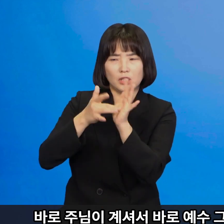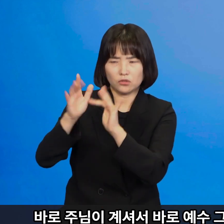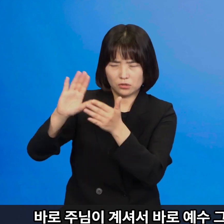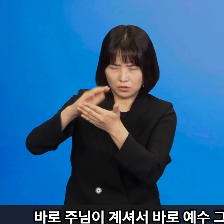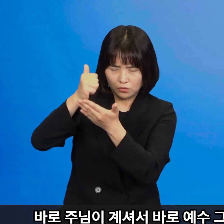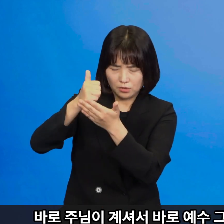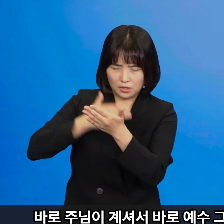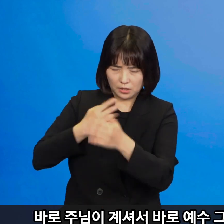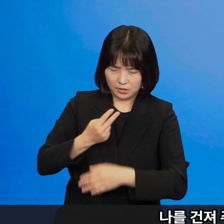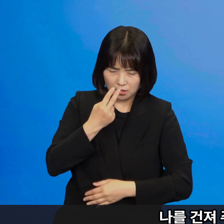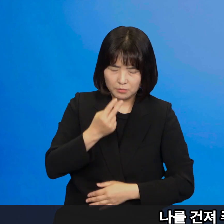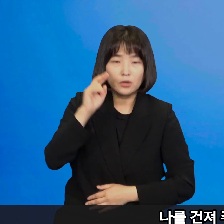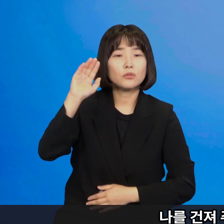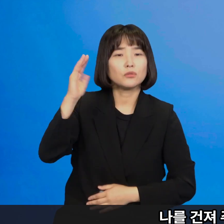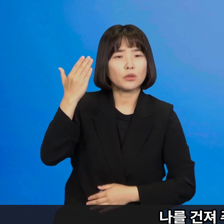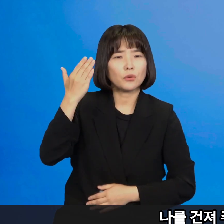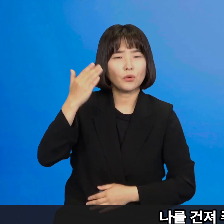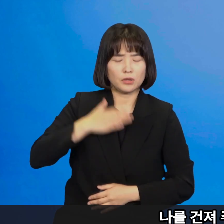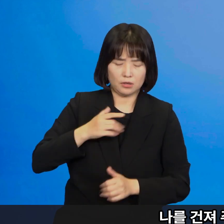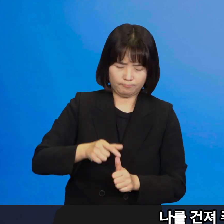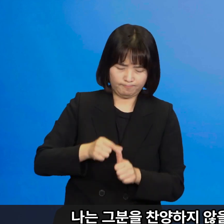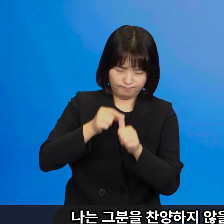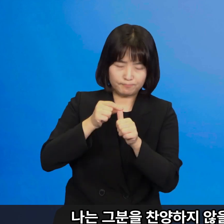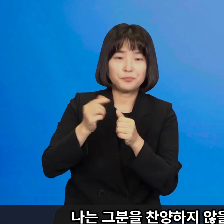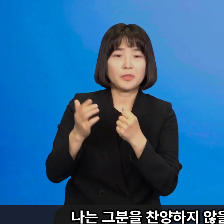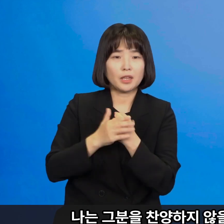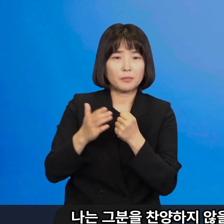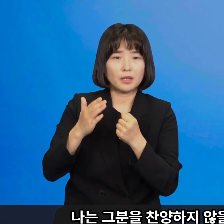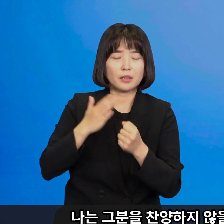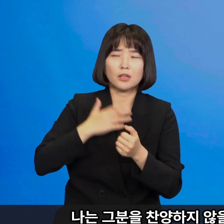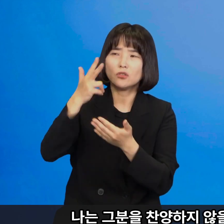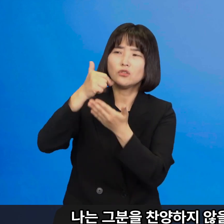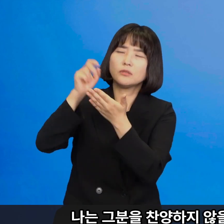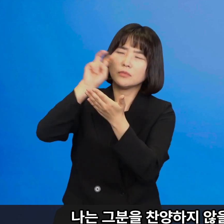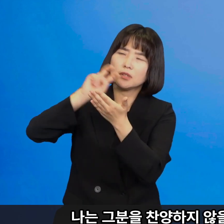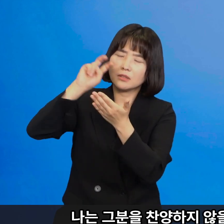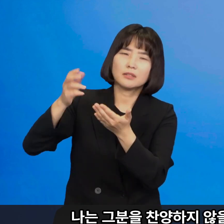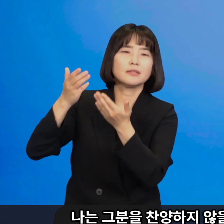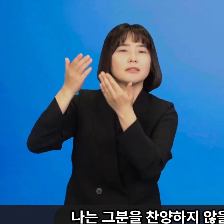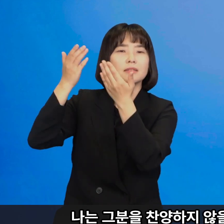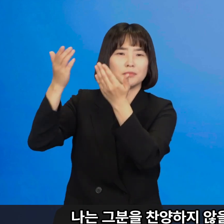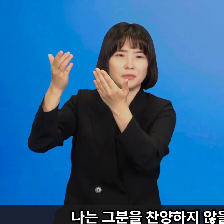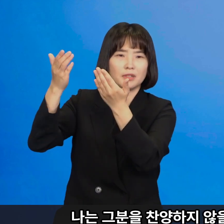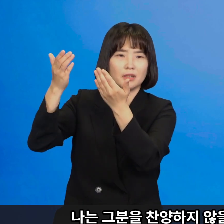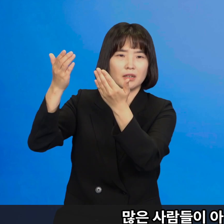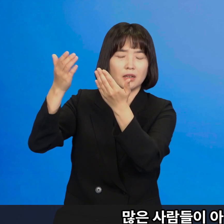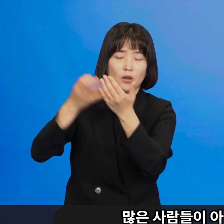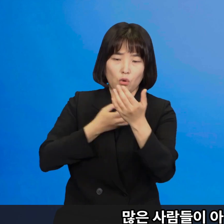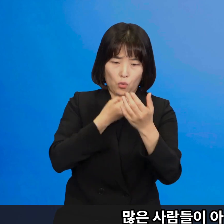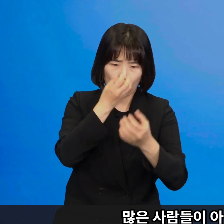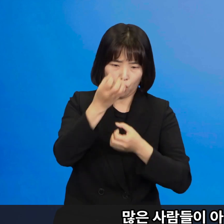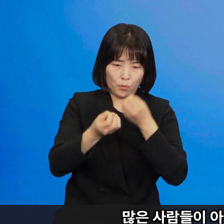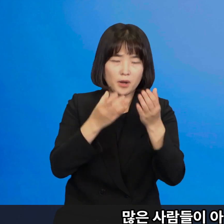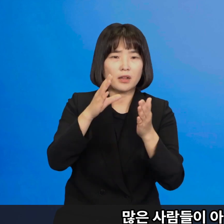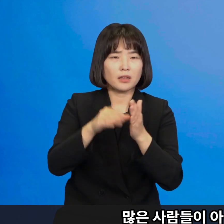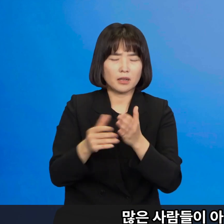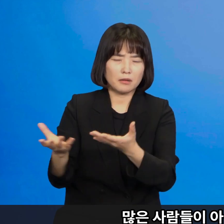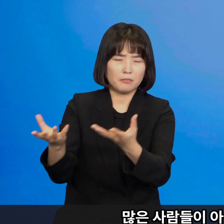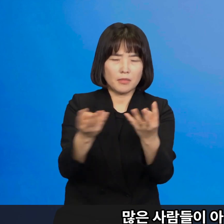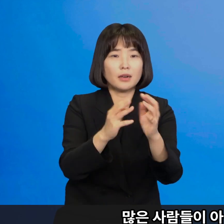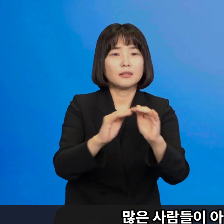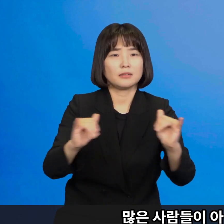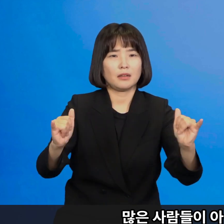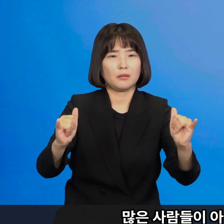나의 생명이 되셨고 나를 건져주셨기 때문에 나는 그분을 찬양하지 않을 수가 없습니다 라고 할 때에 많은 사람들이